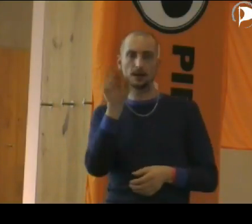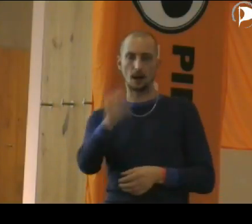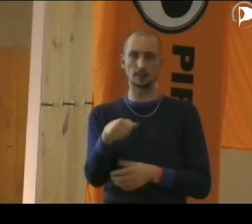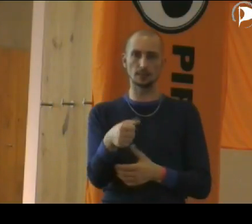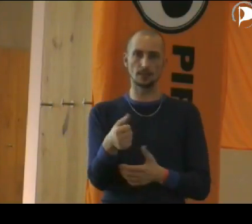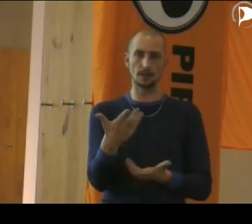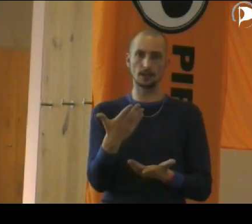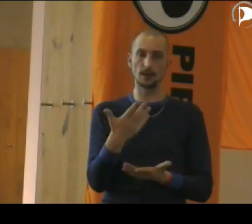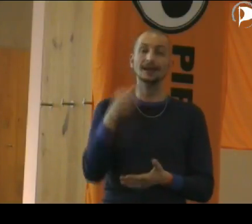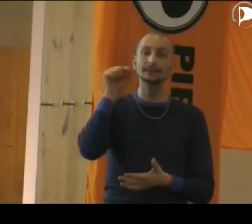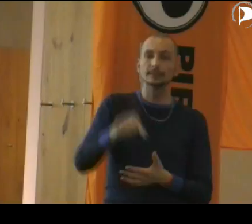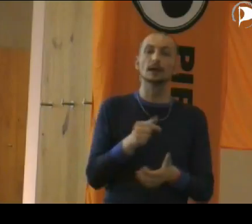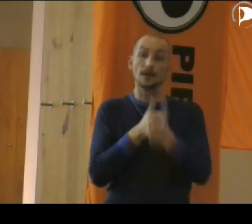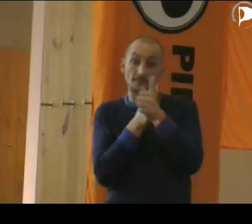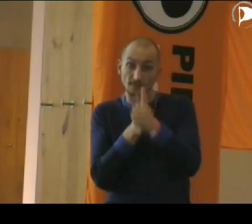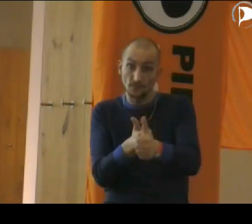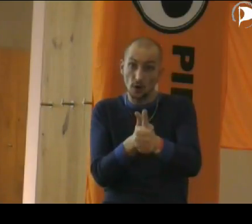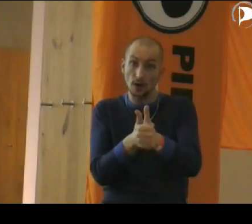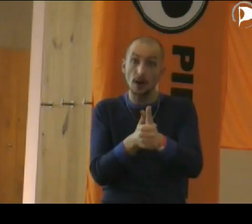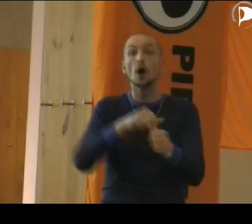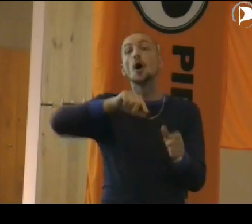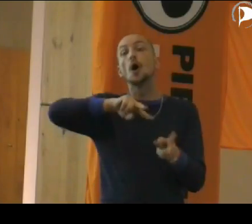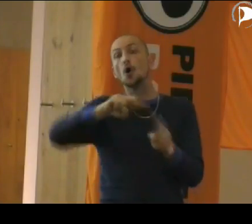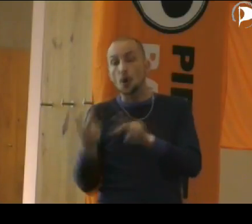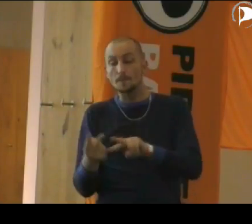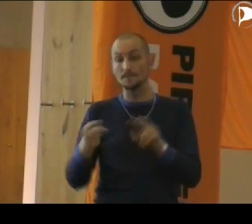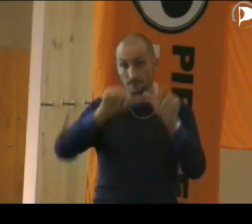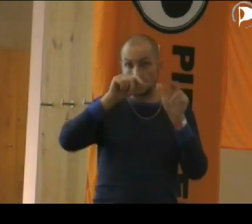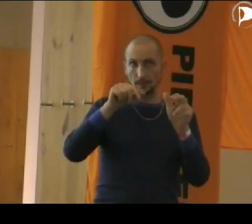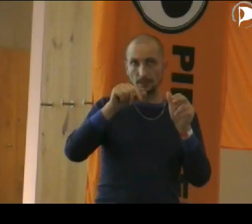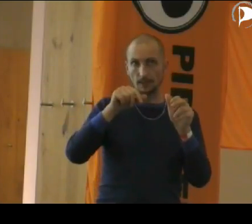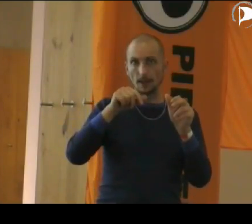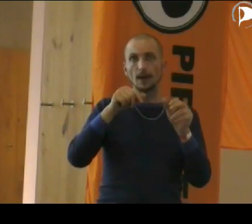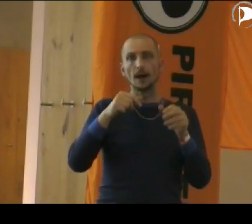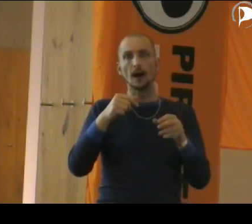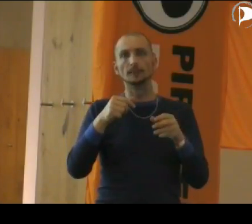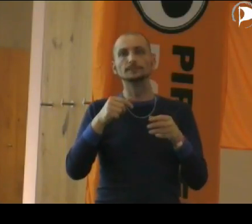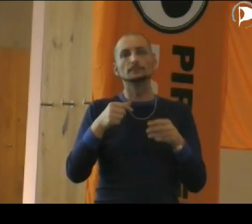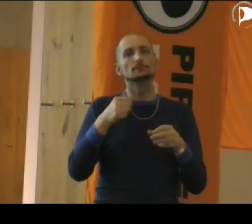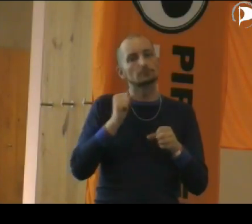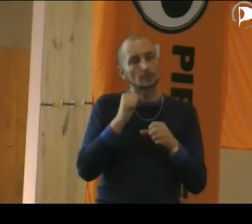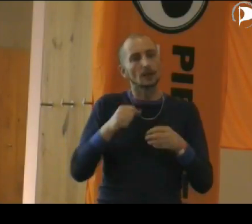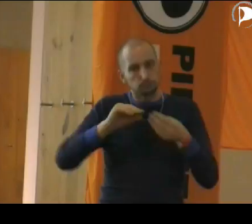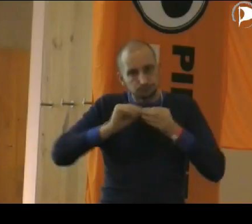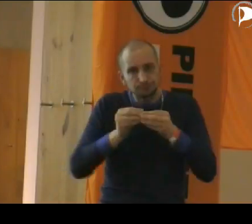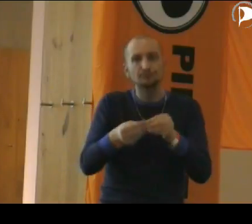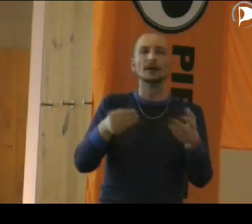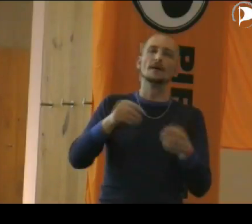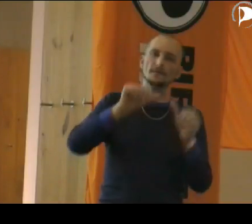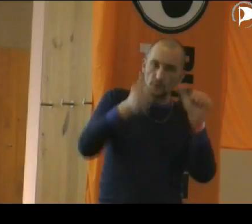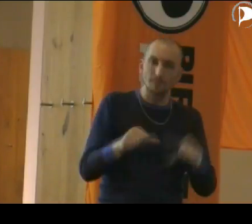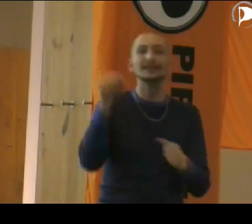kurz darauf folgt auch für die umgestaltung der finanzverwaltung dies betrifft ich hatte meister wie die